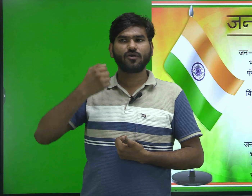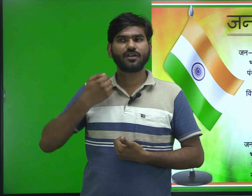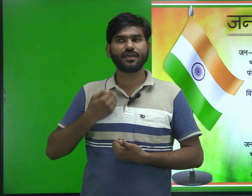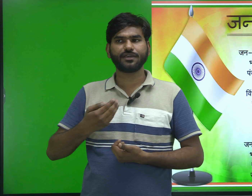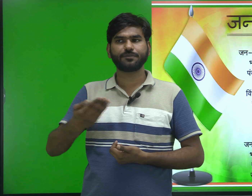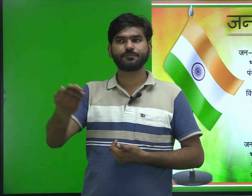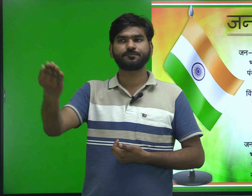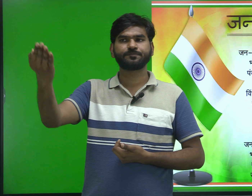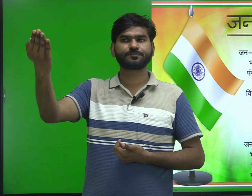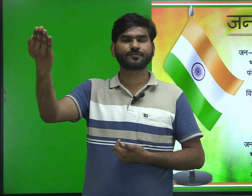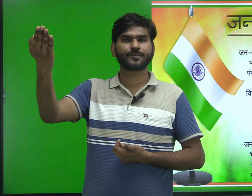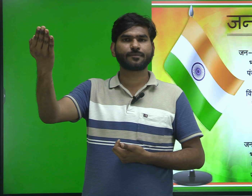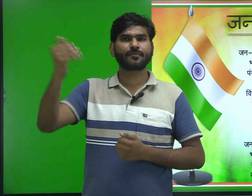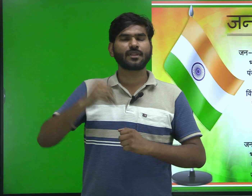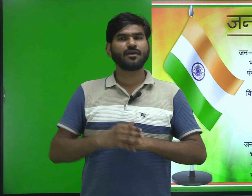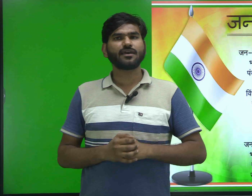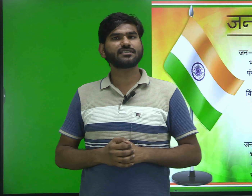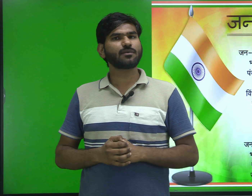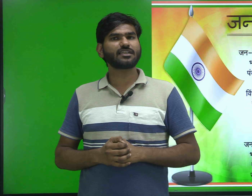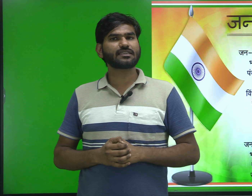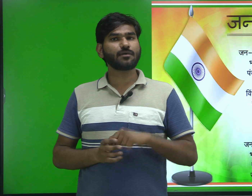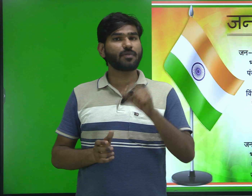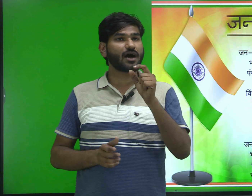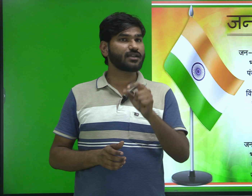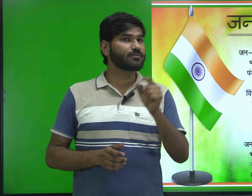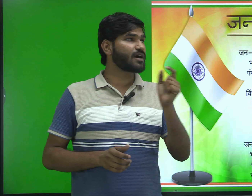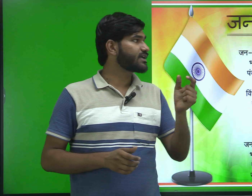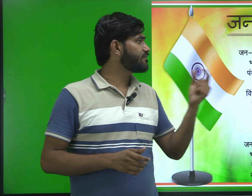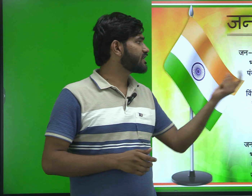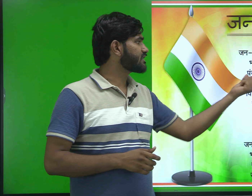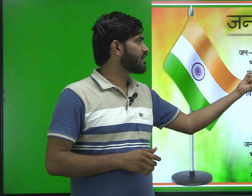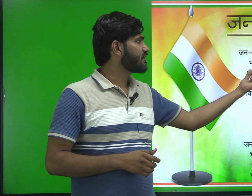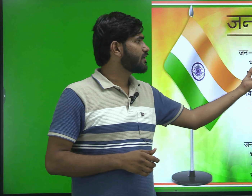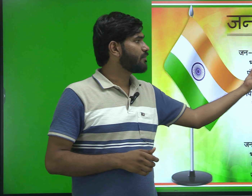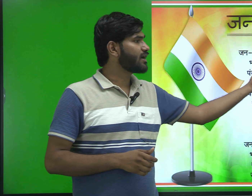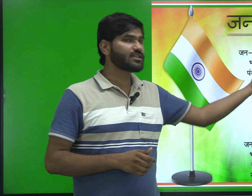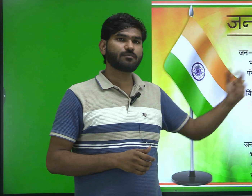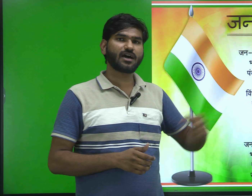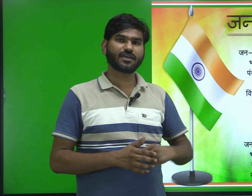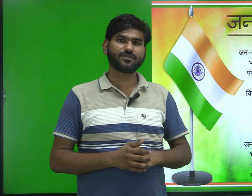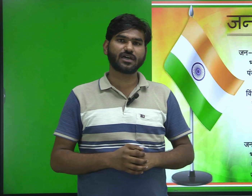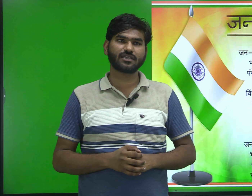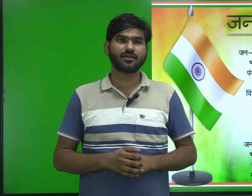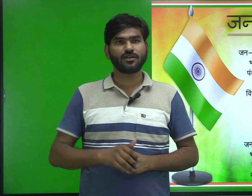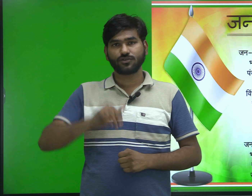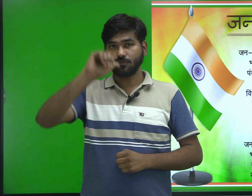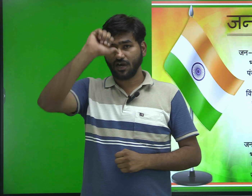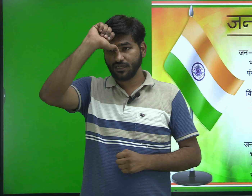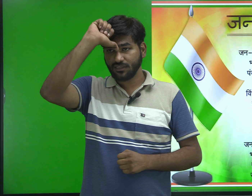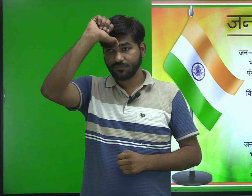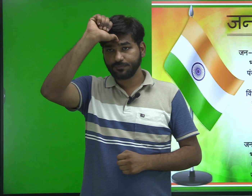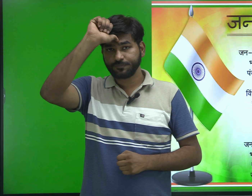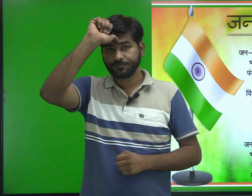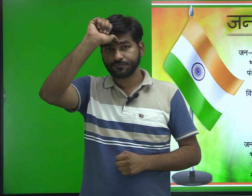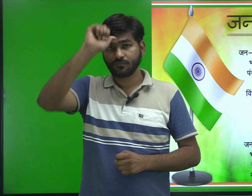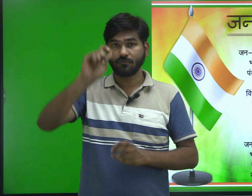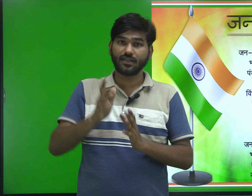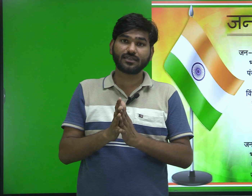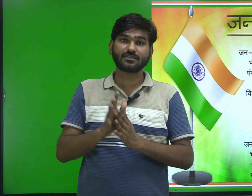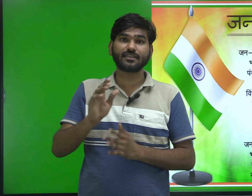हे। इसके बाद आता है भारत भाग्य विधाता। भारत भाग्य विधाता। तो भारत, भारत का साइन आता है।